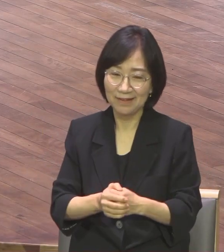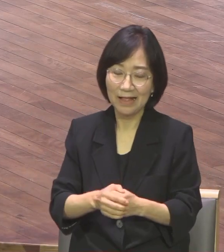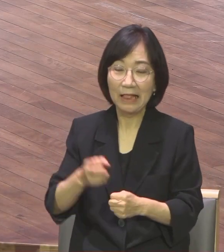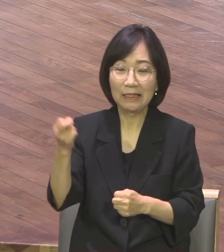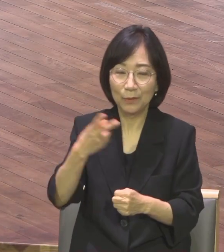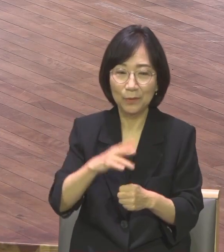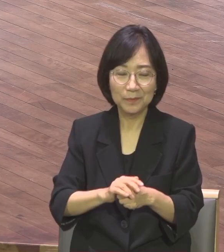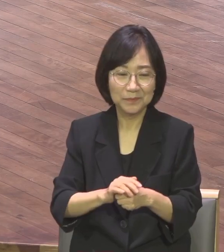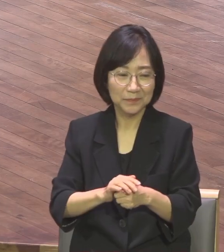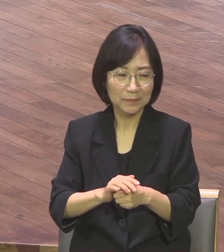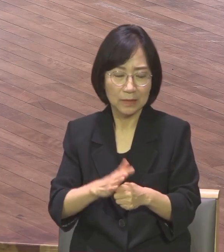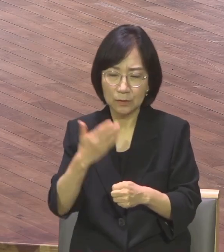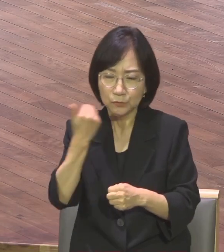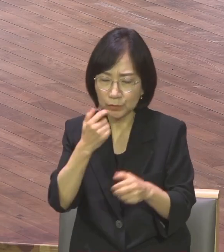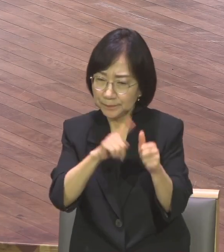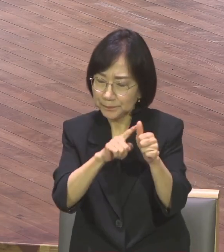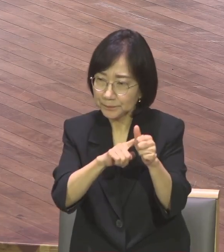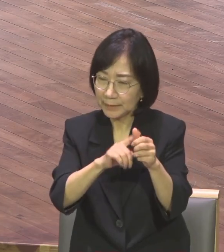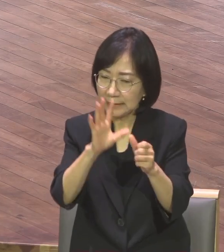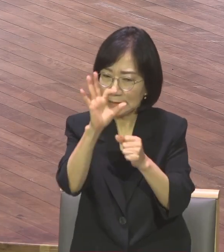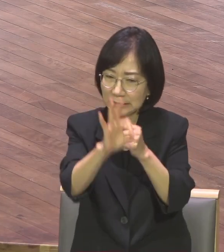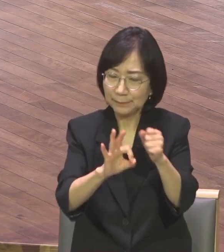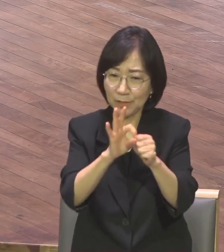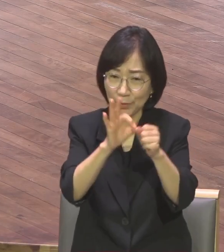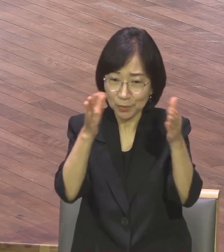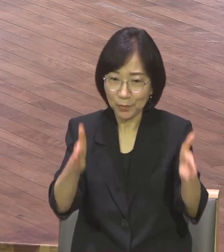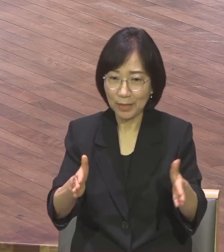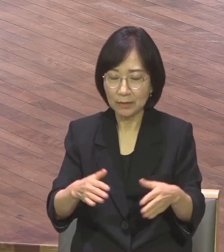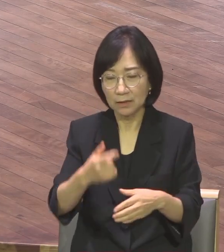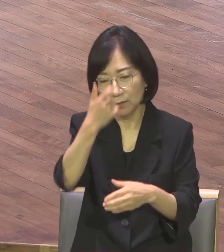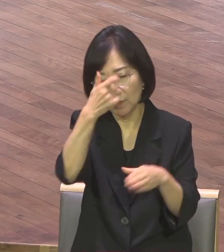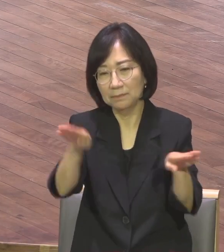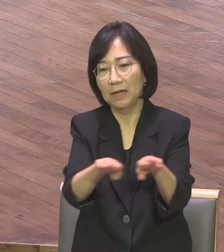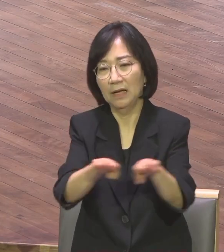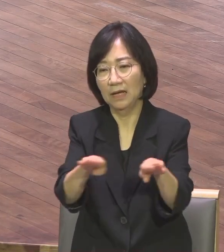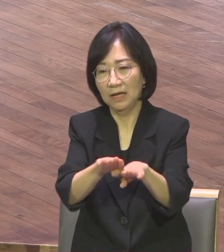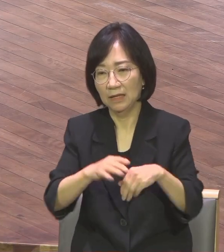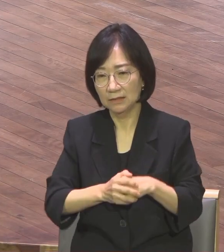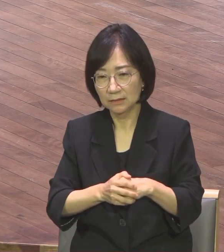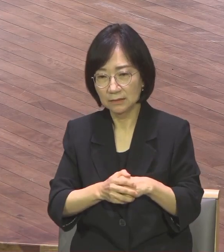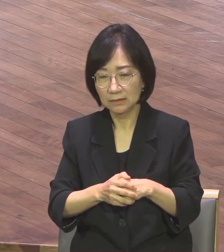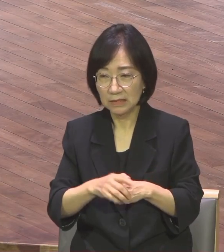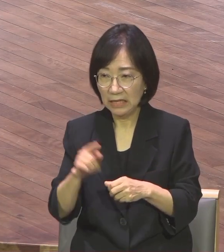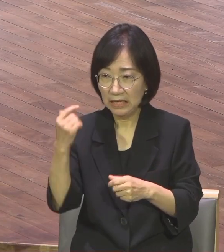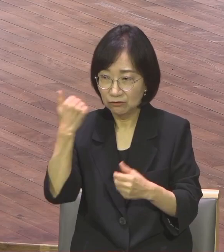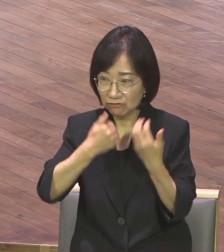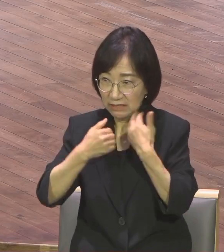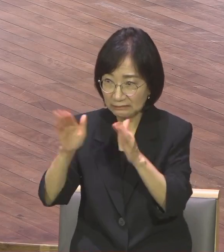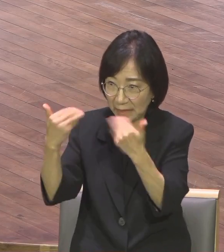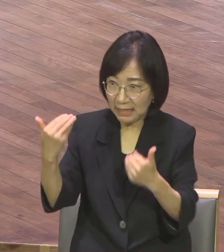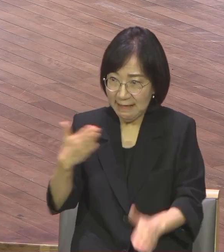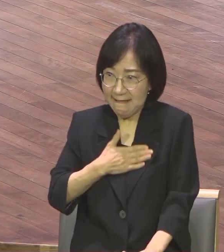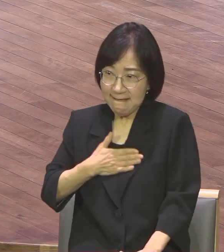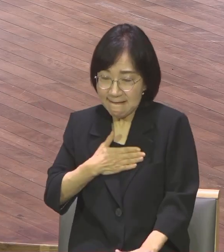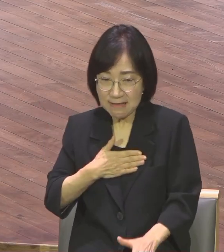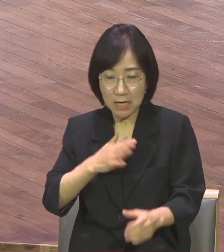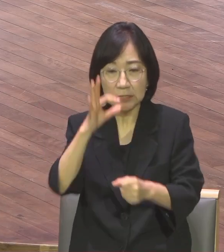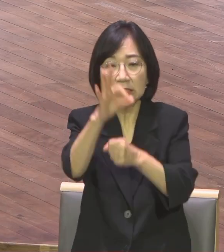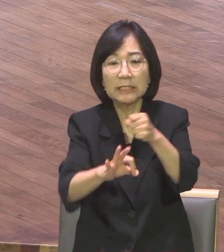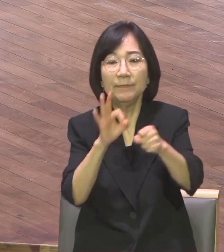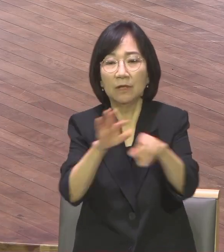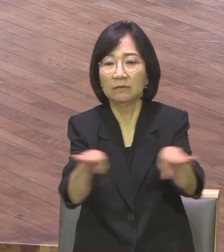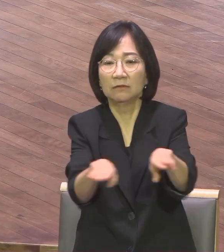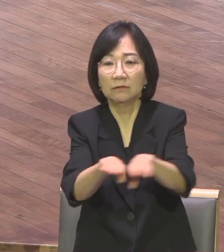교회 시험 들어가 상처받고 안 나가다가 전도받아서 우리 교회 오게 되었다. 그런 보고서예요. 그런